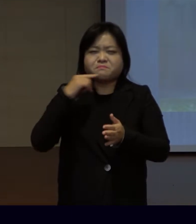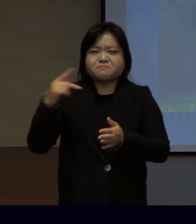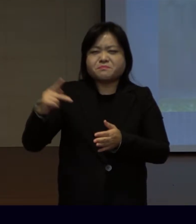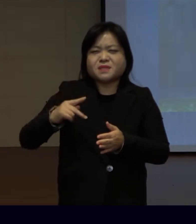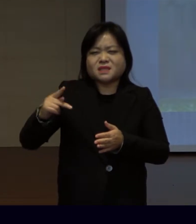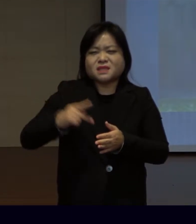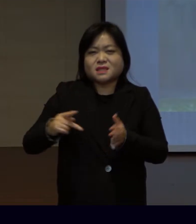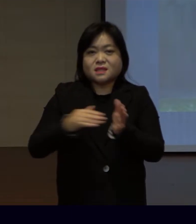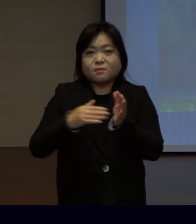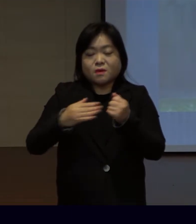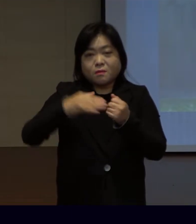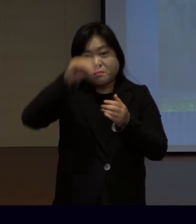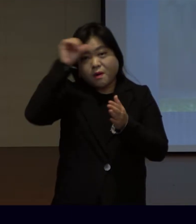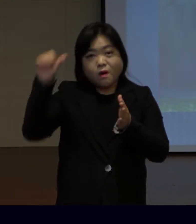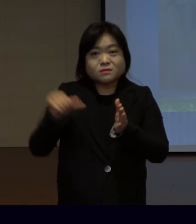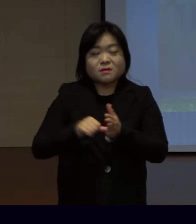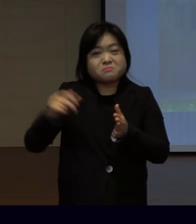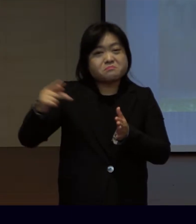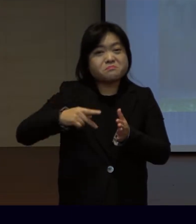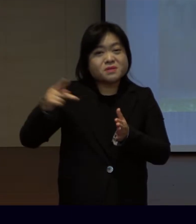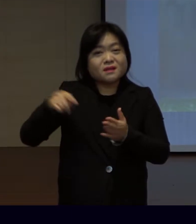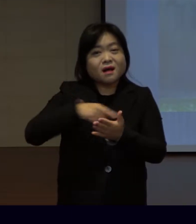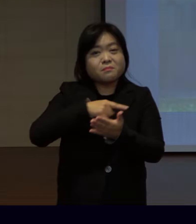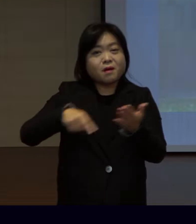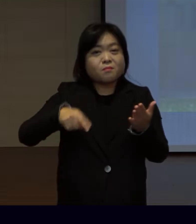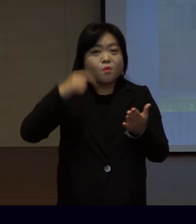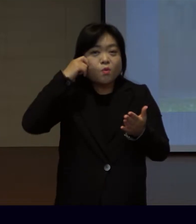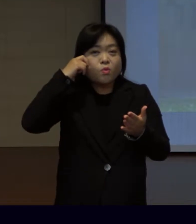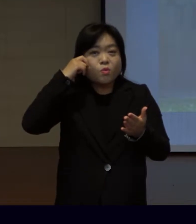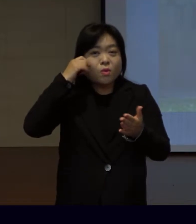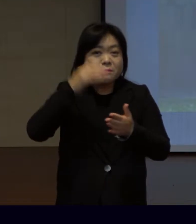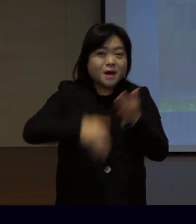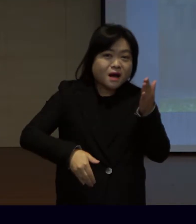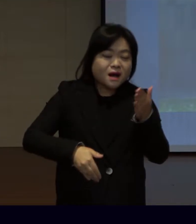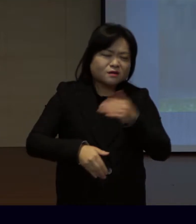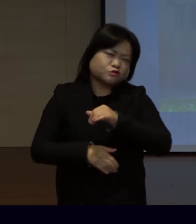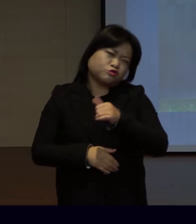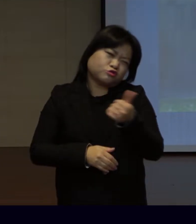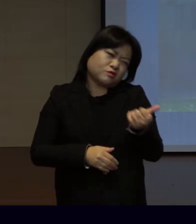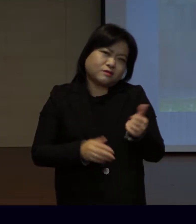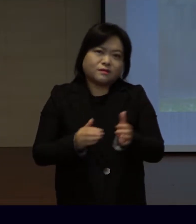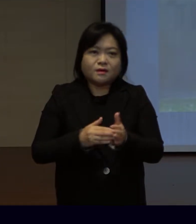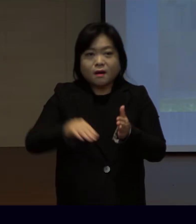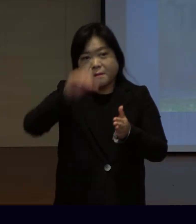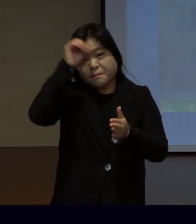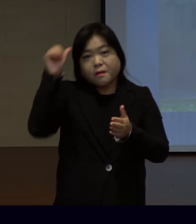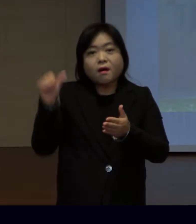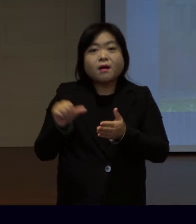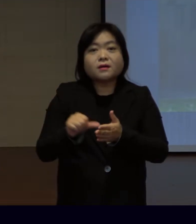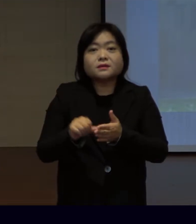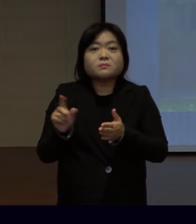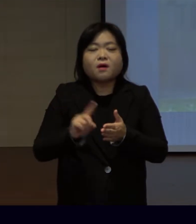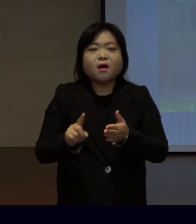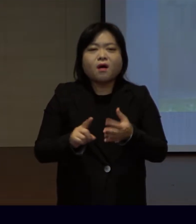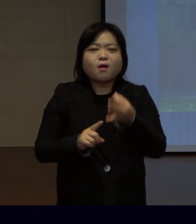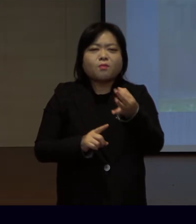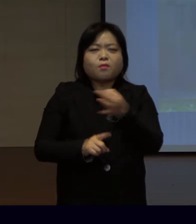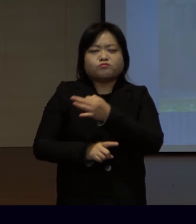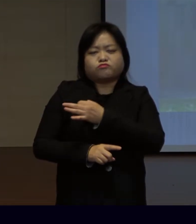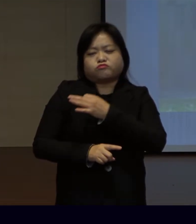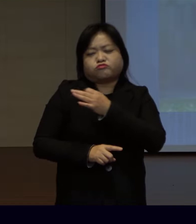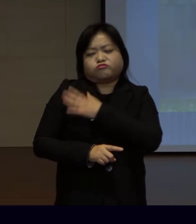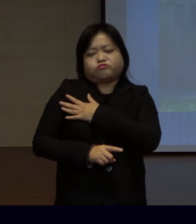빚을 평생 못 갚고 죽습니다. 그리고 평생 꿈꿔왔던 거는 돈 많은 귀족